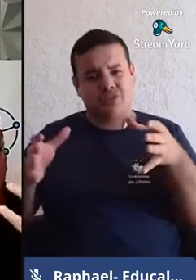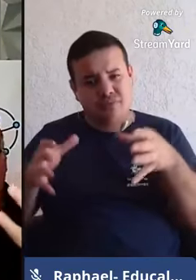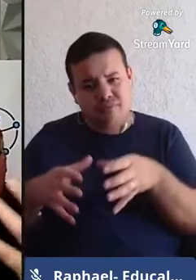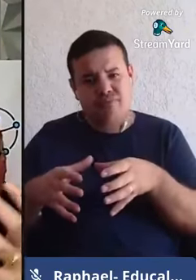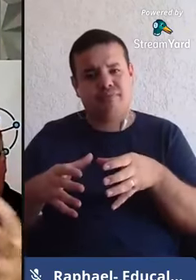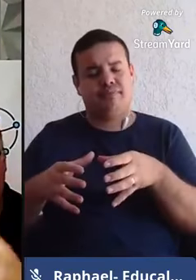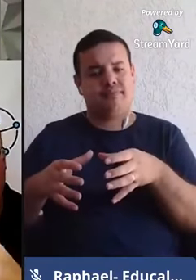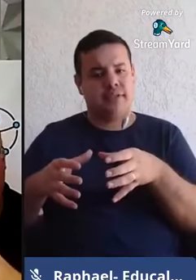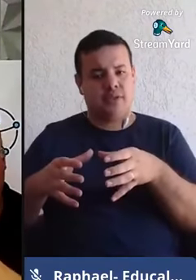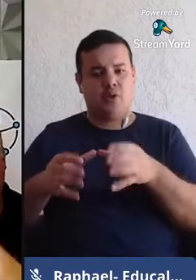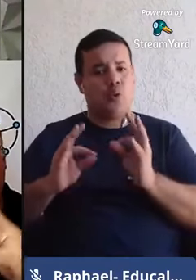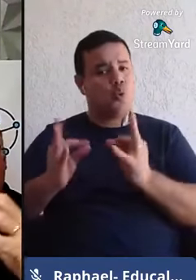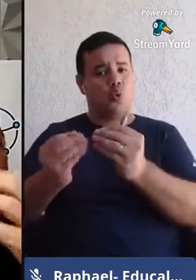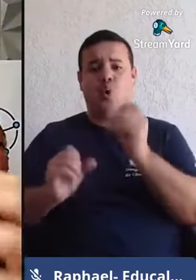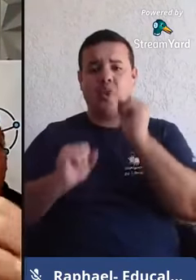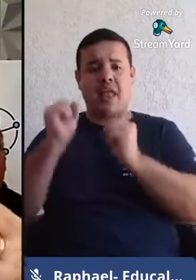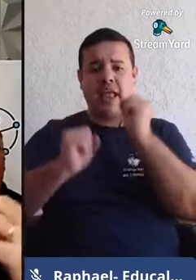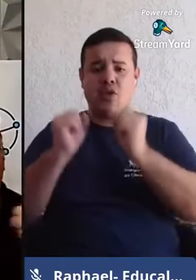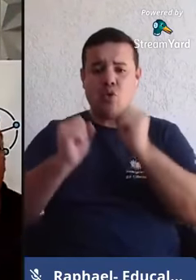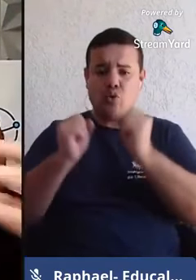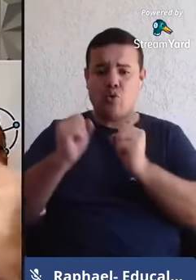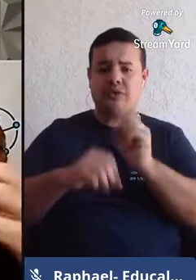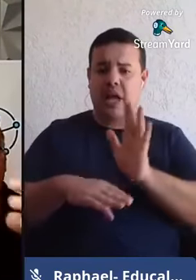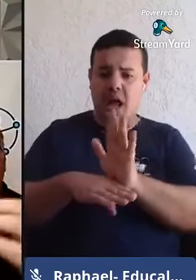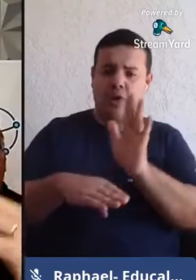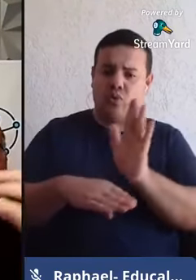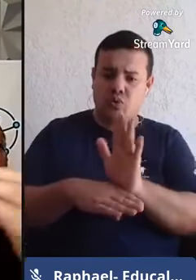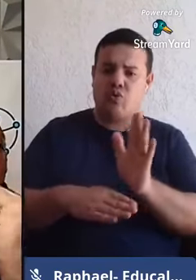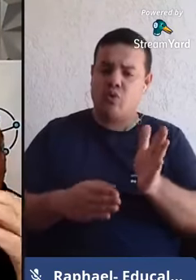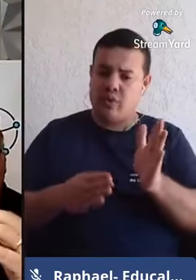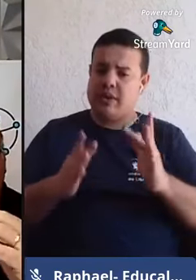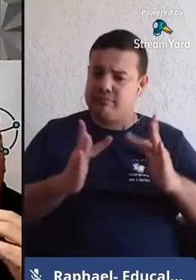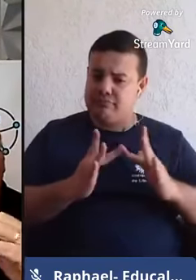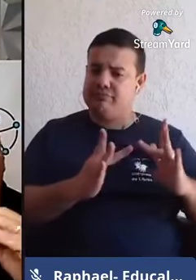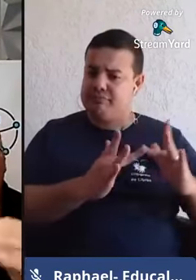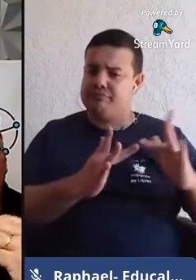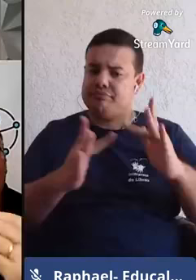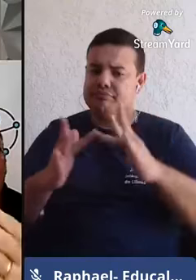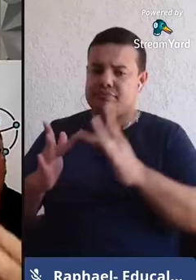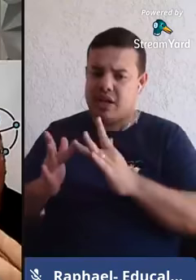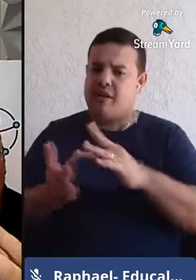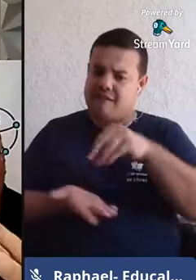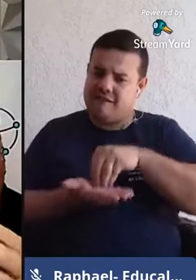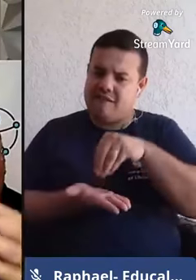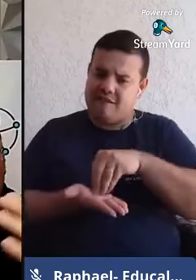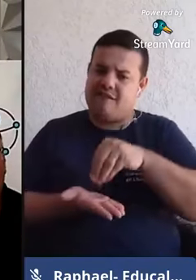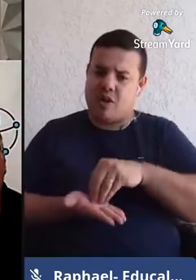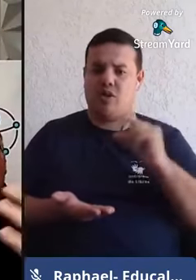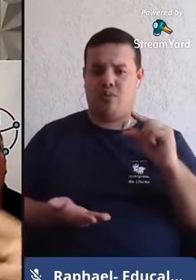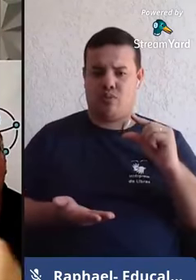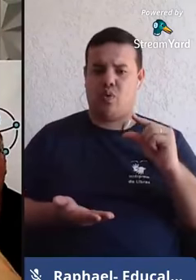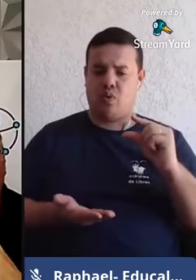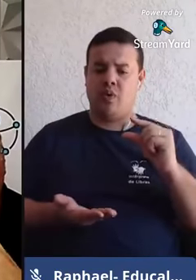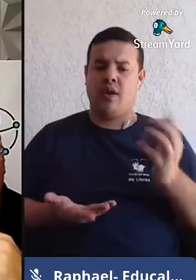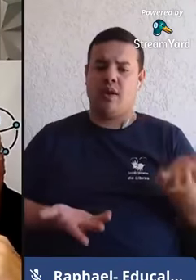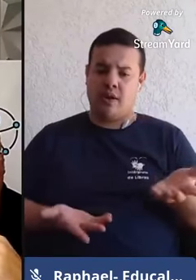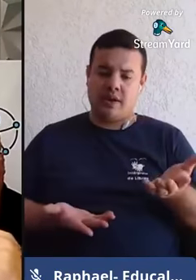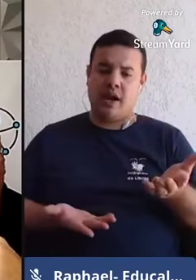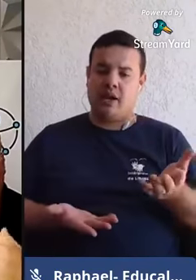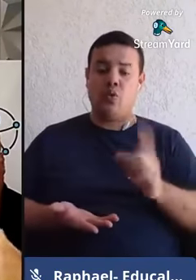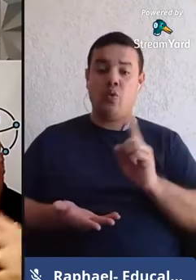onde todas as indústrias participem mais, que tenha mais relação entre uma e outra. Não enxergue o mercado como uma